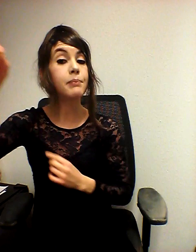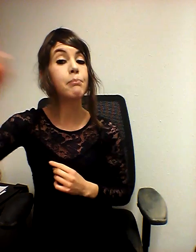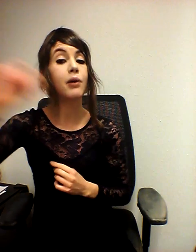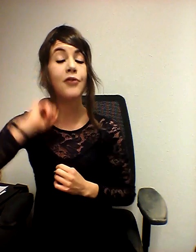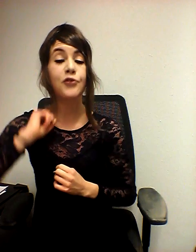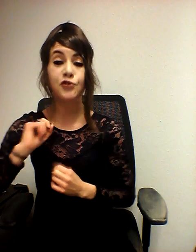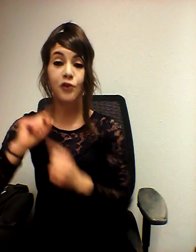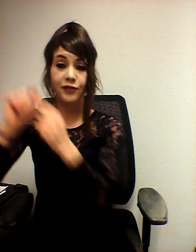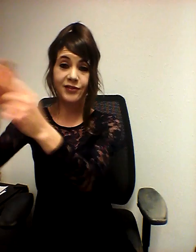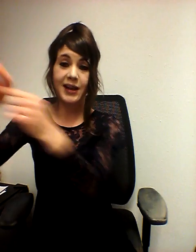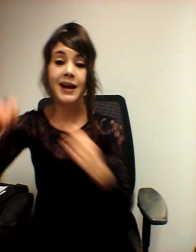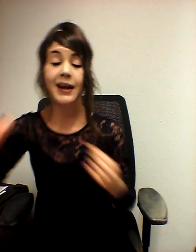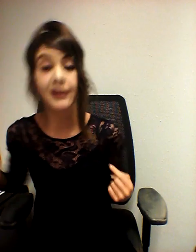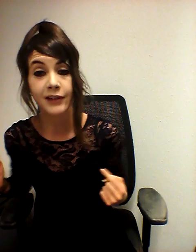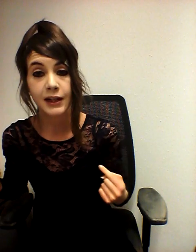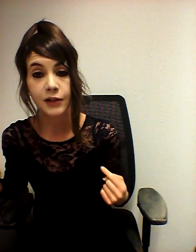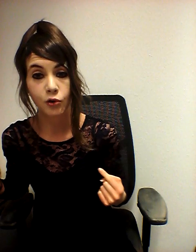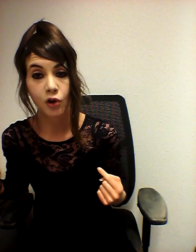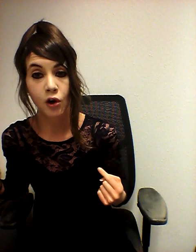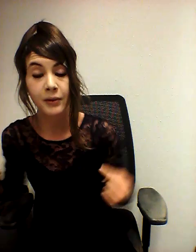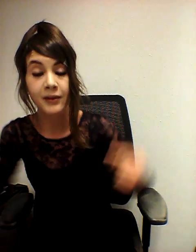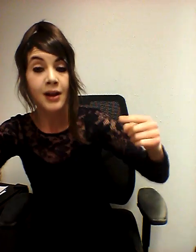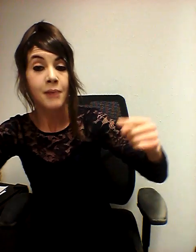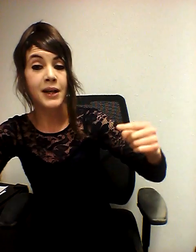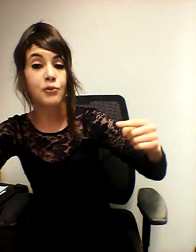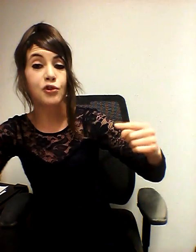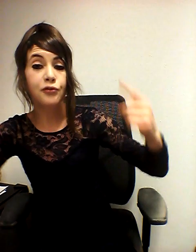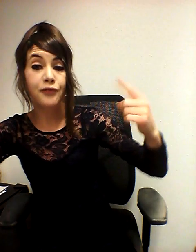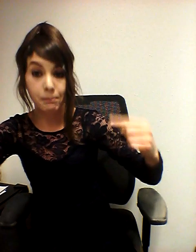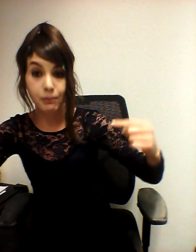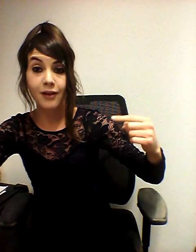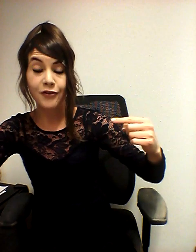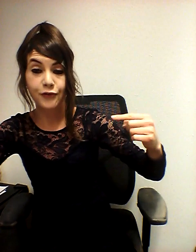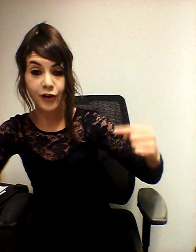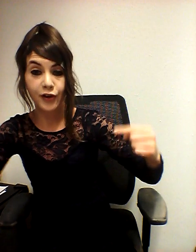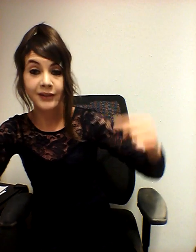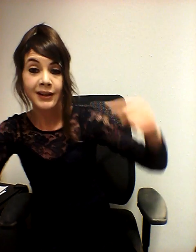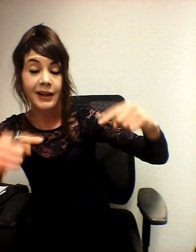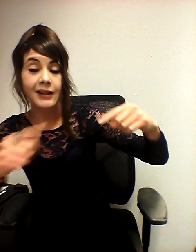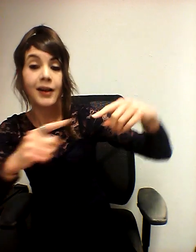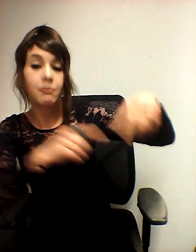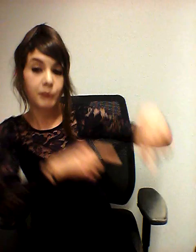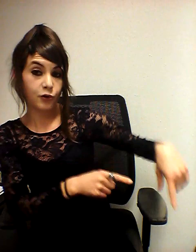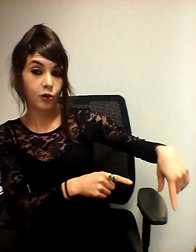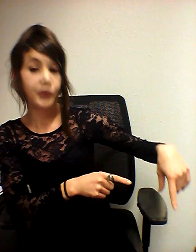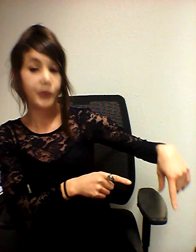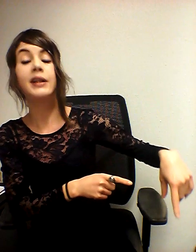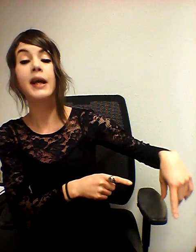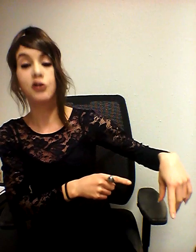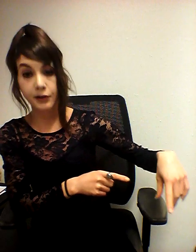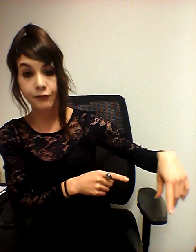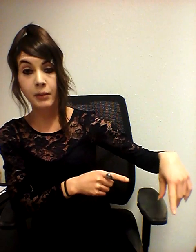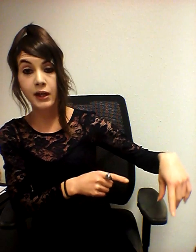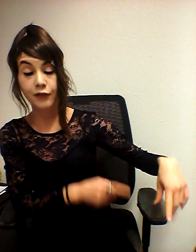jij brandstoffen daar in die lysosomen maar die moeten dus verbrand worden in de mitochondriën energiefabriekjes van